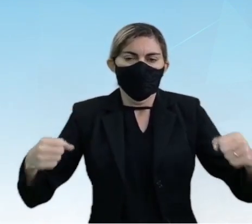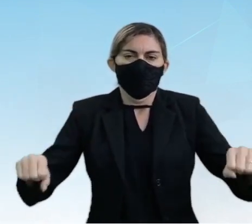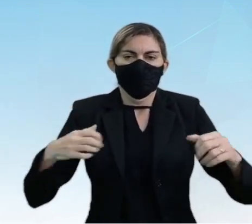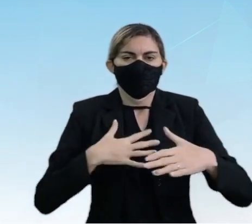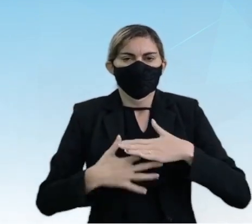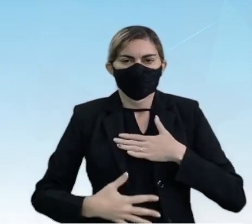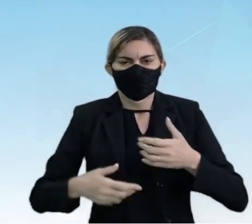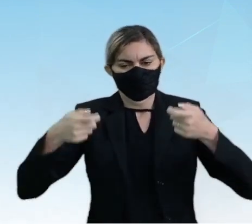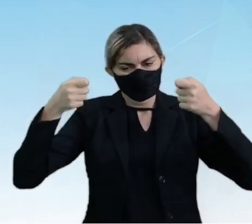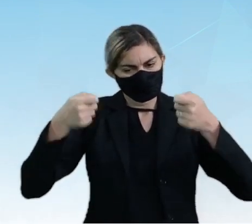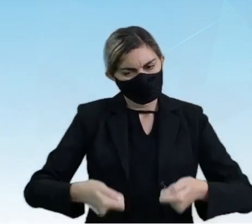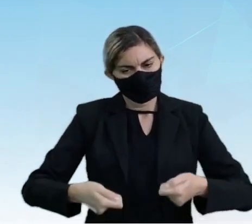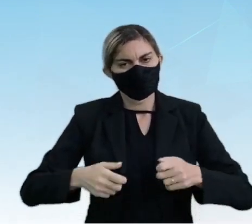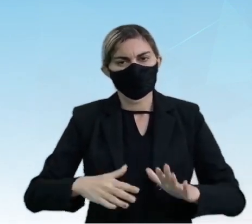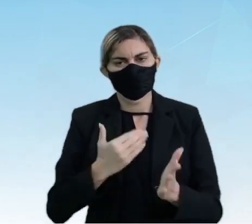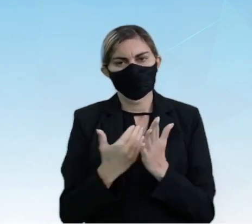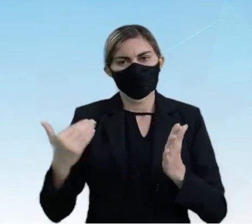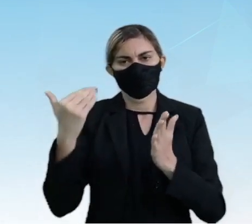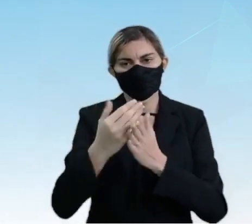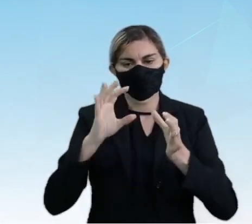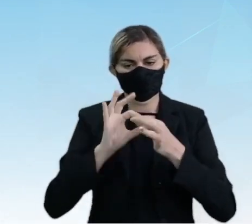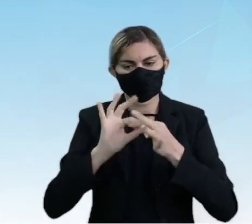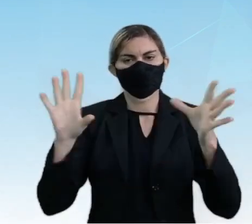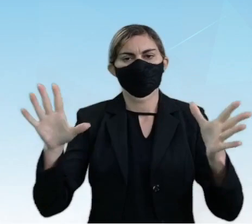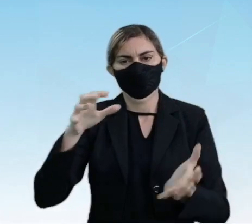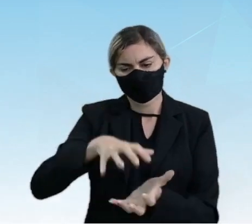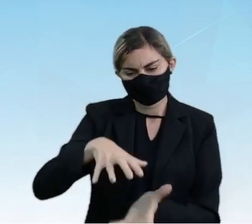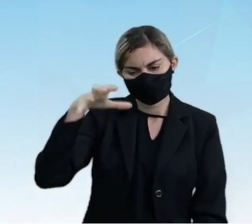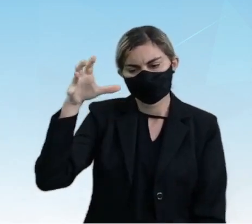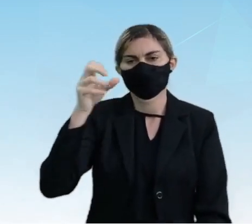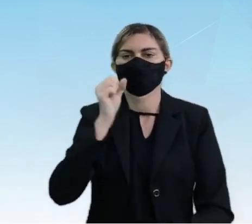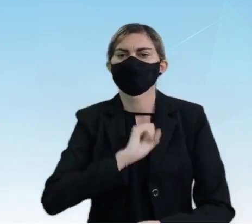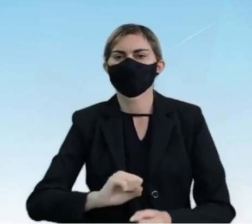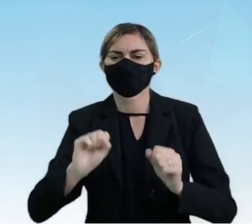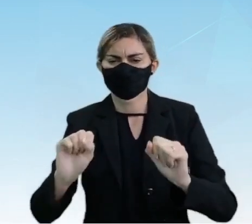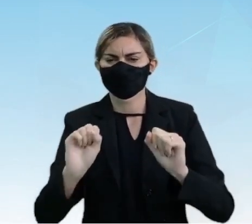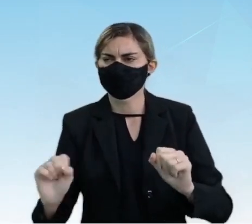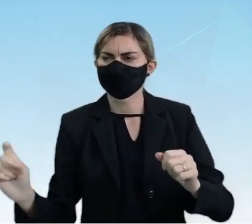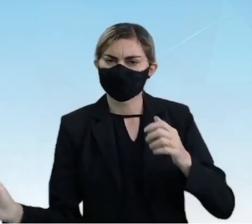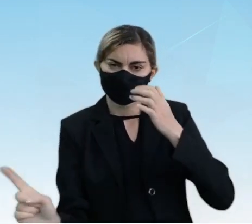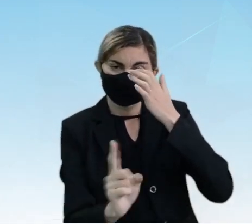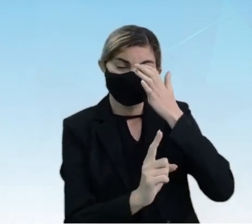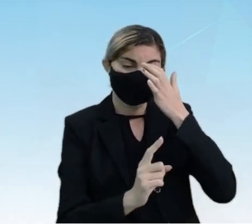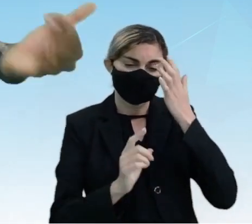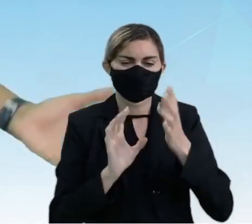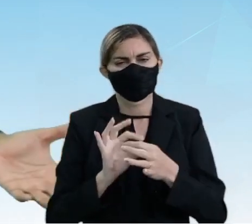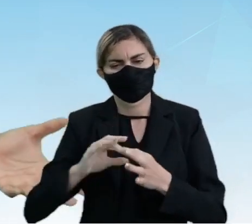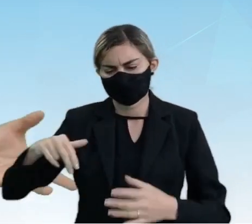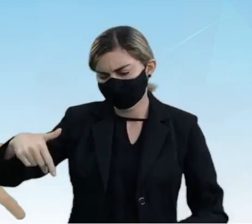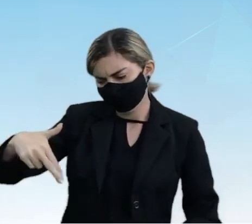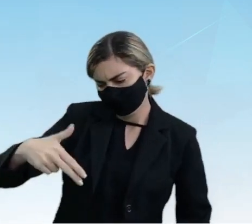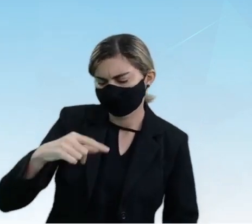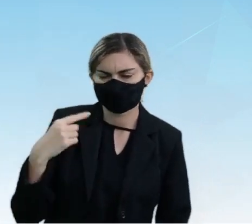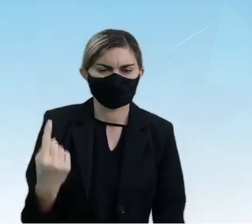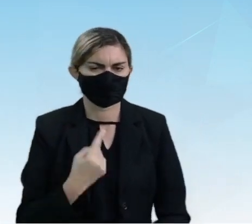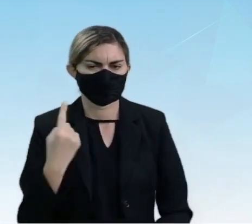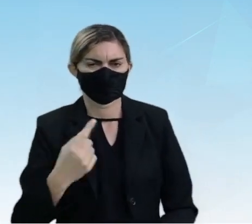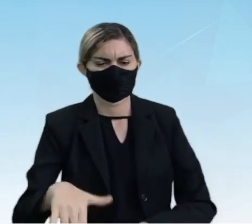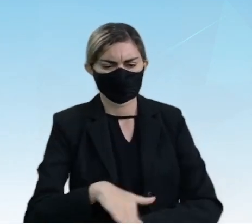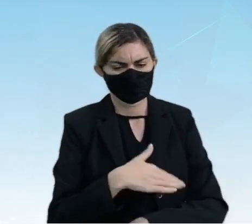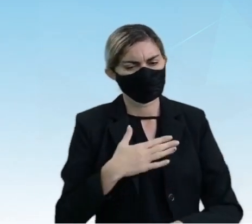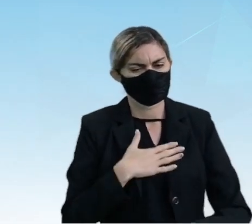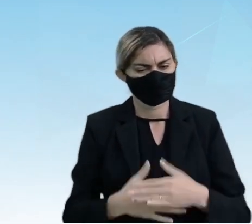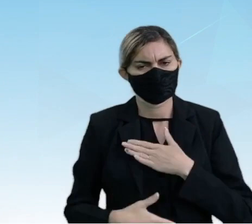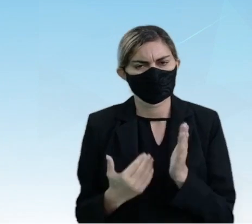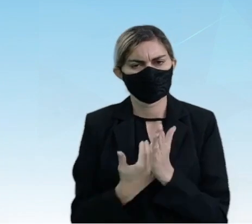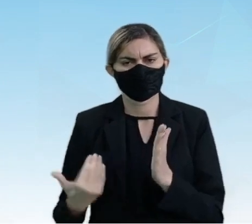me deixa mais resistente, dá mais independência para o idoso, por exemplo. Ele ser mais independente, caminhar sozinho na rua, porque o corpo dele